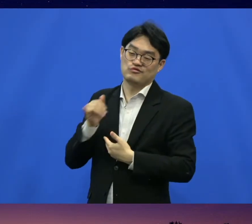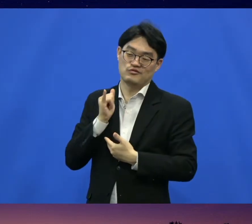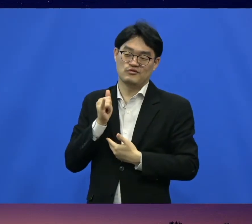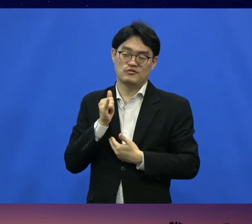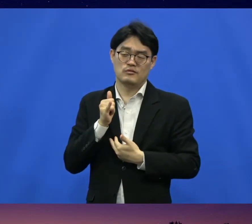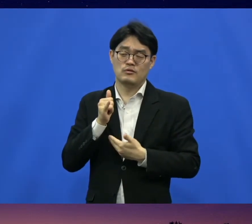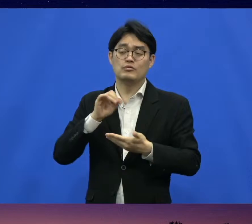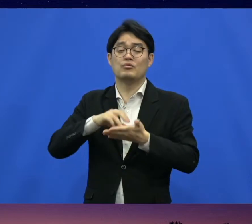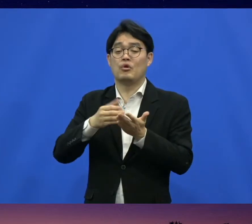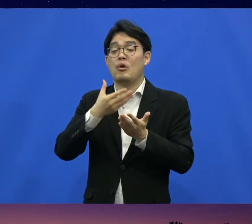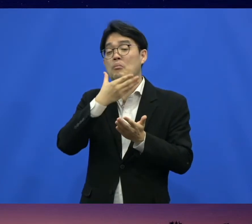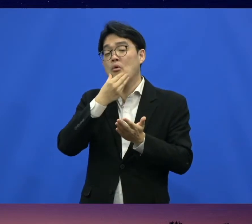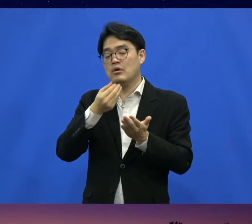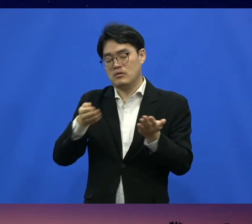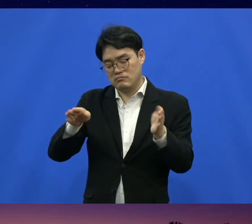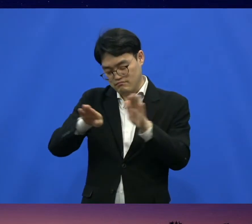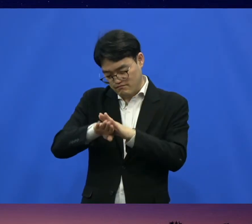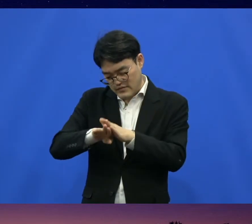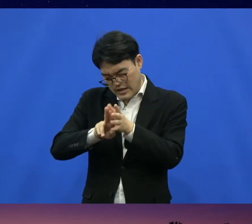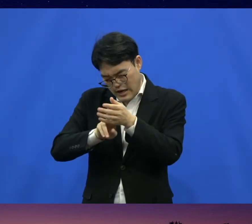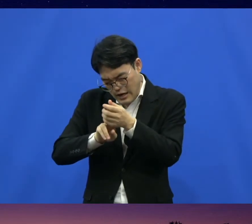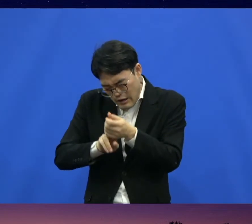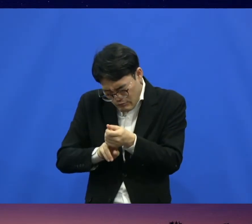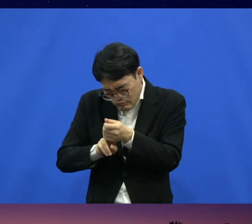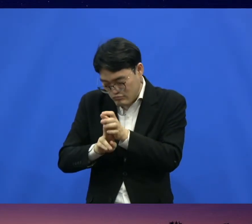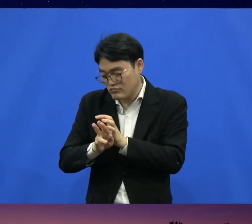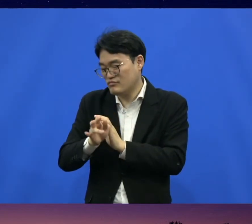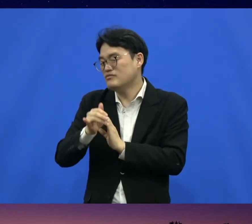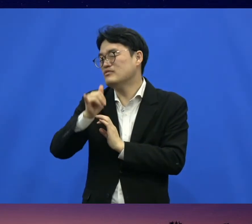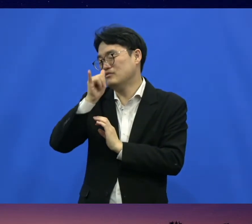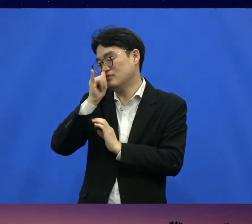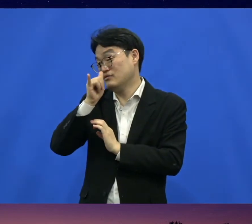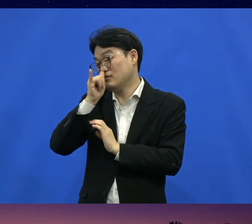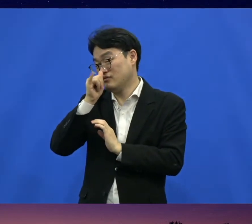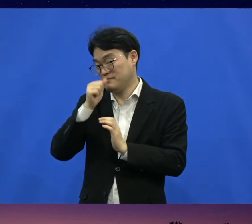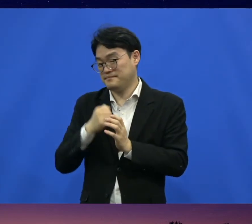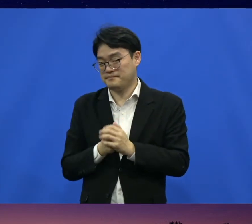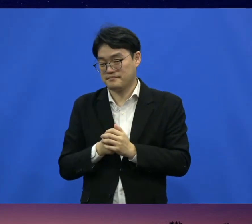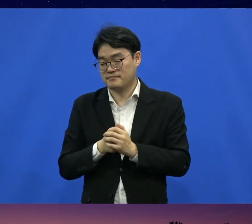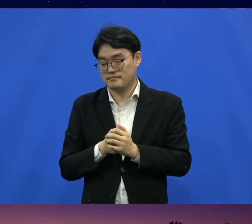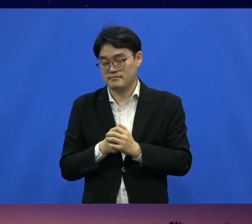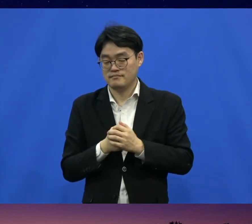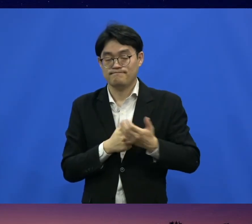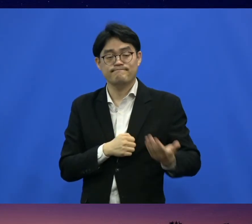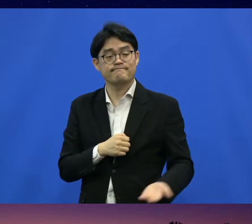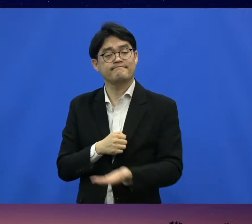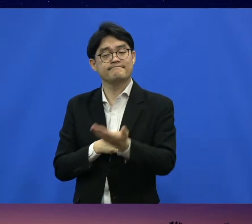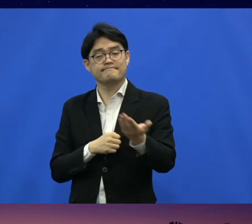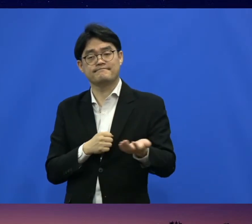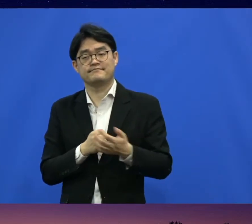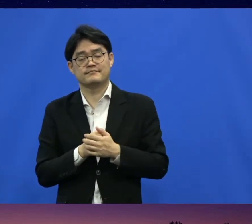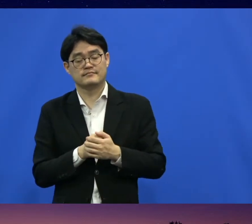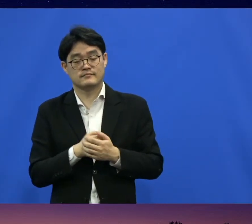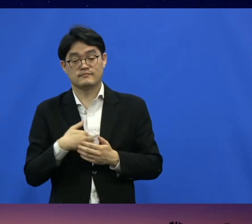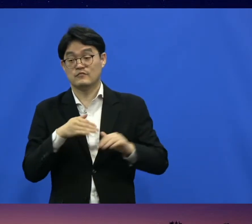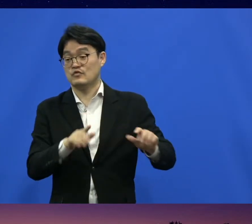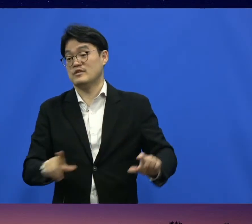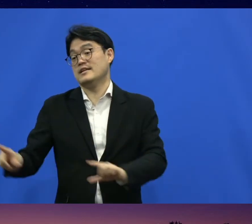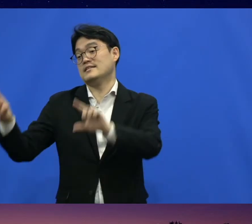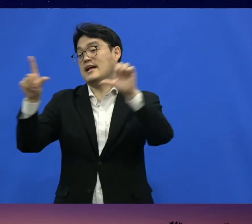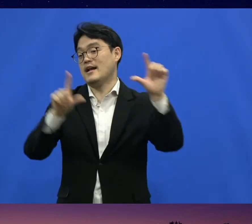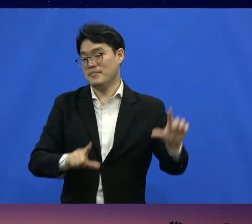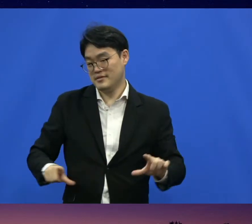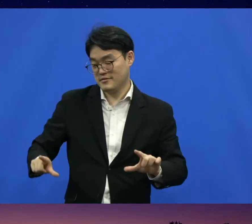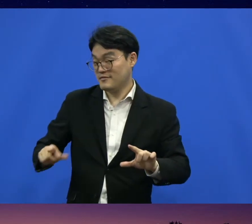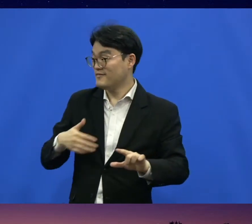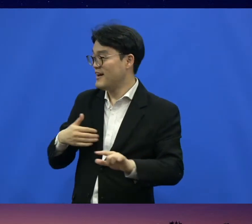여러분. 다른 사람은 그걸 보지 못했어요. 여러분, 우리의 삶 가운데서도 우리에게 찾아오는 그